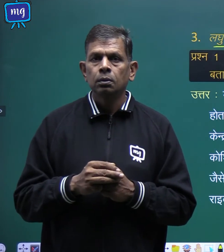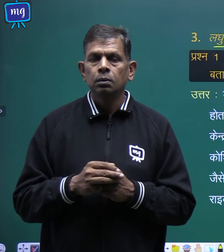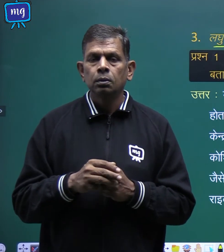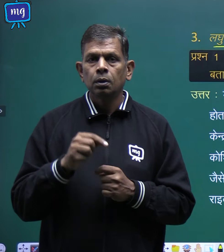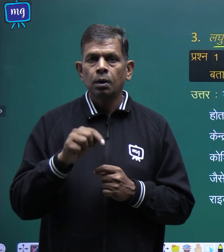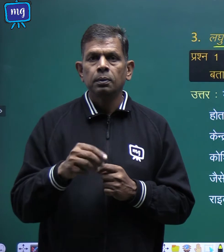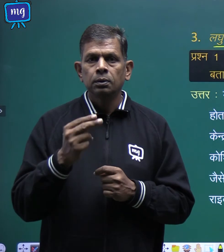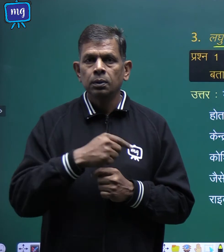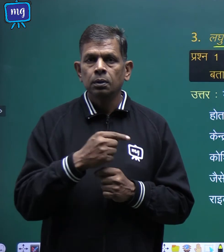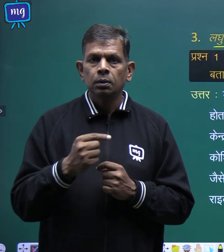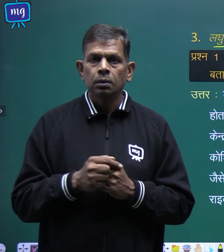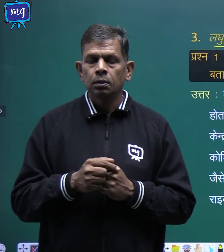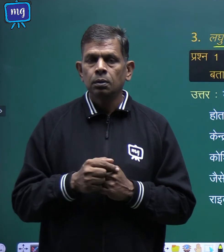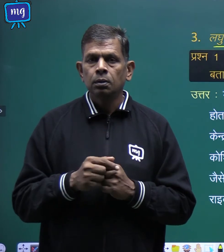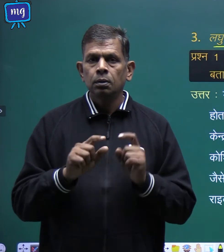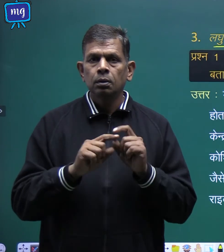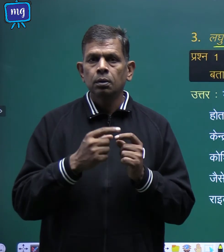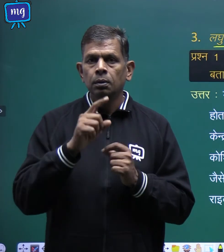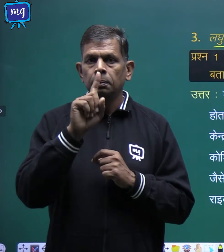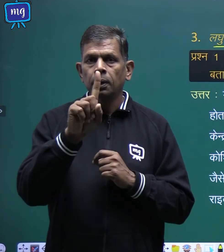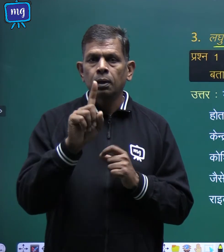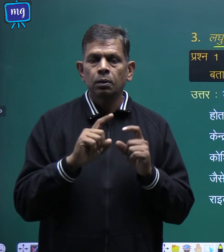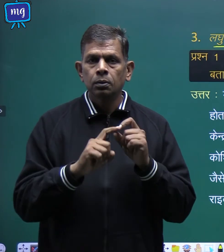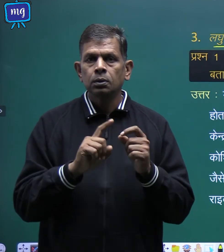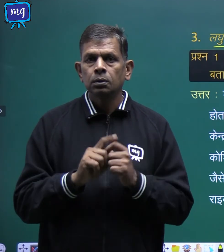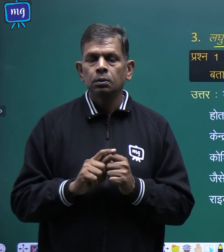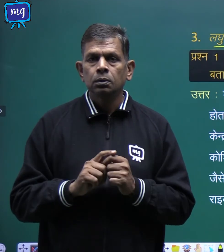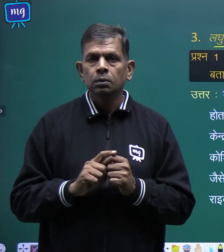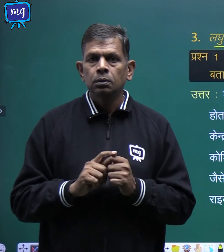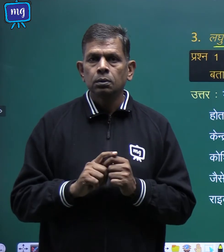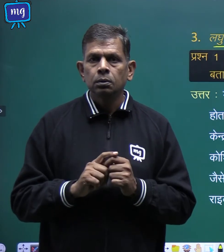अब इसमें पहला प्रश्न करेंगे,